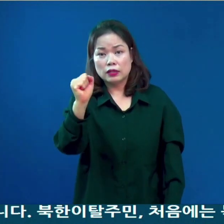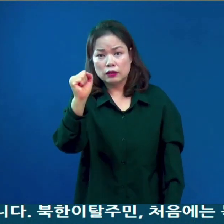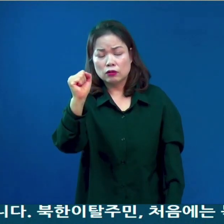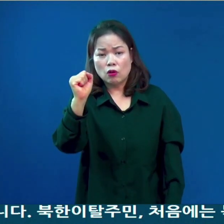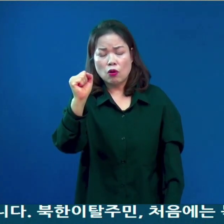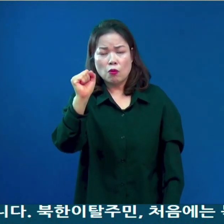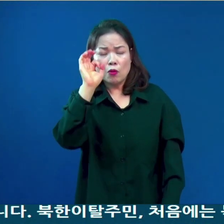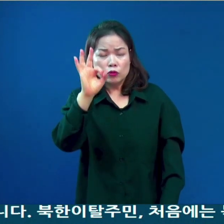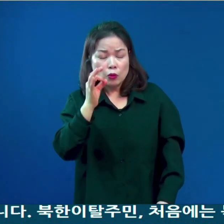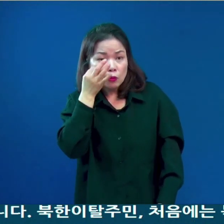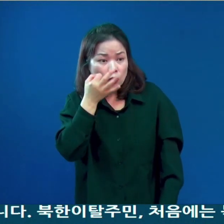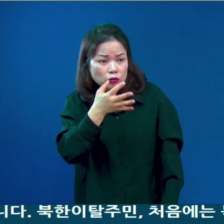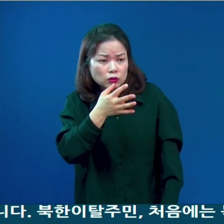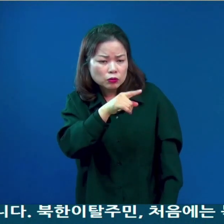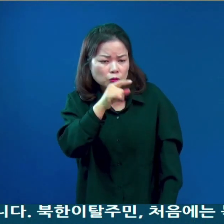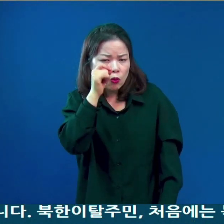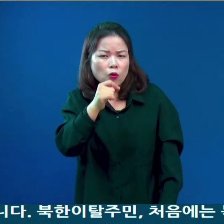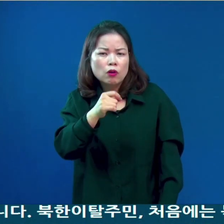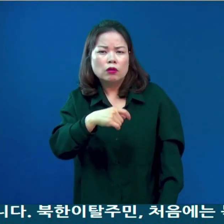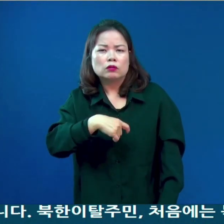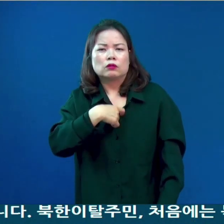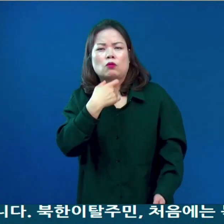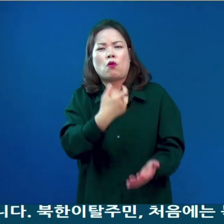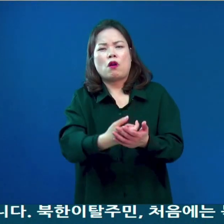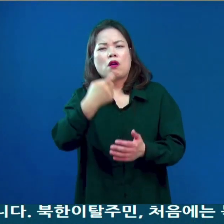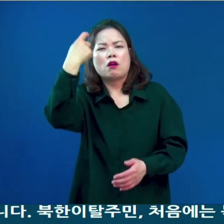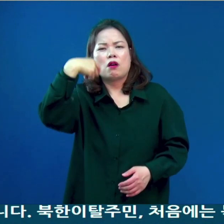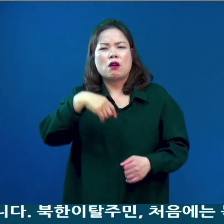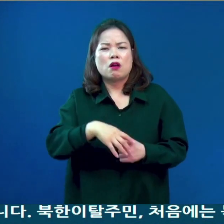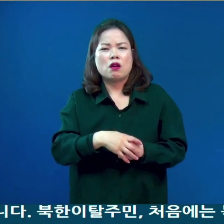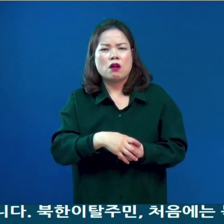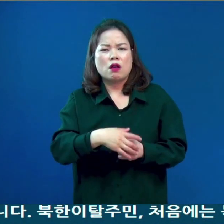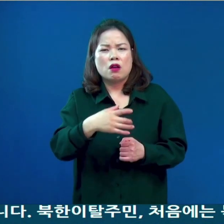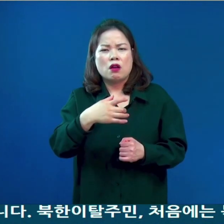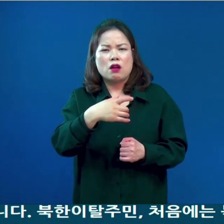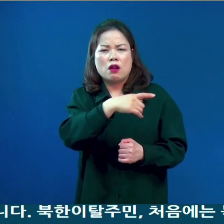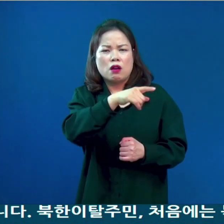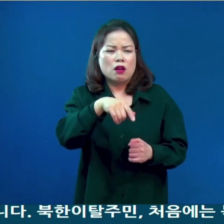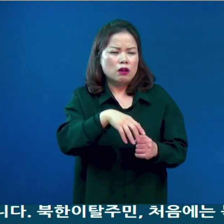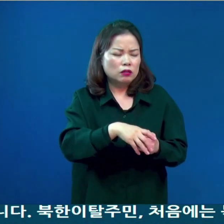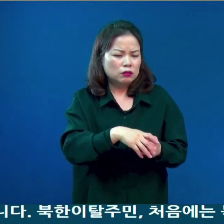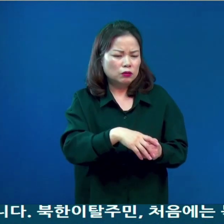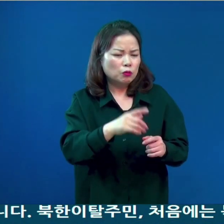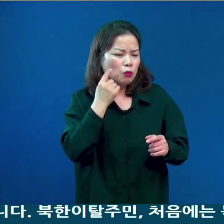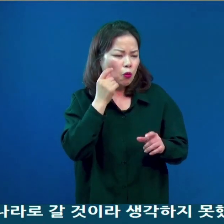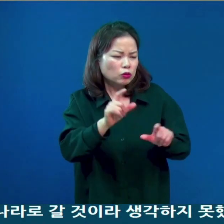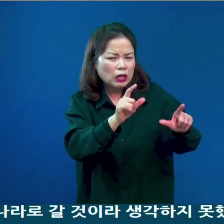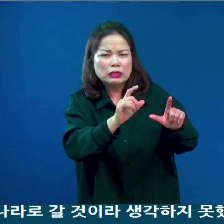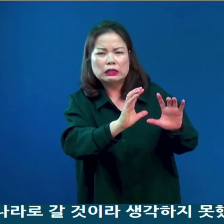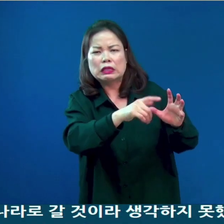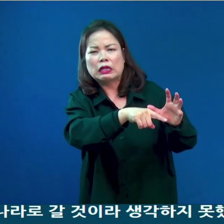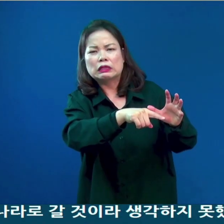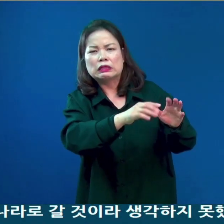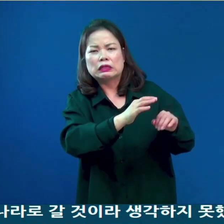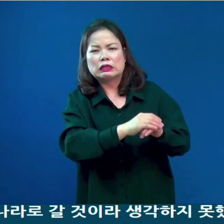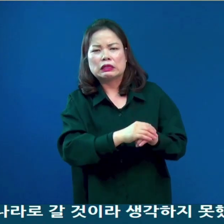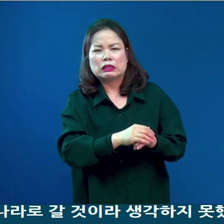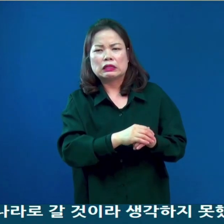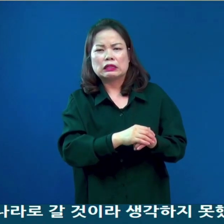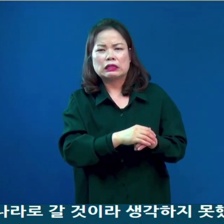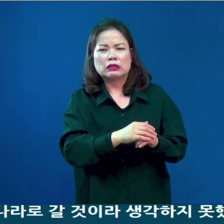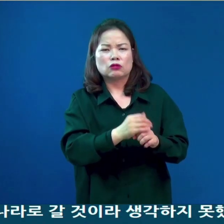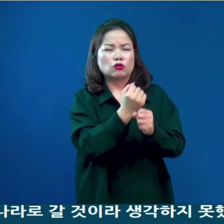하니 자기가 속았다는 것을 알게 되어지고, 저렇게 못 사는 나라들을 우리가 그 남조선을